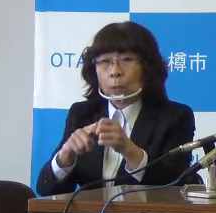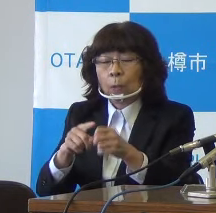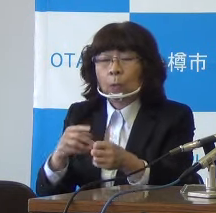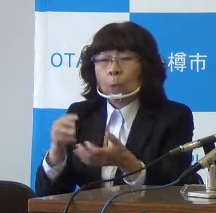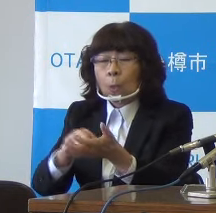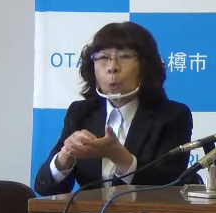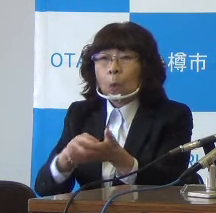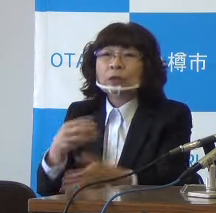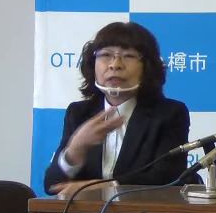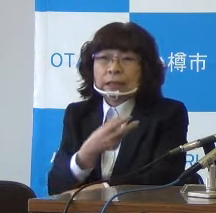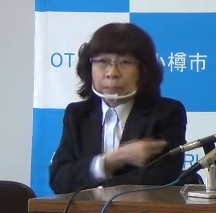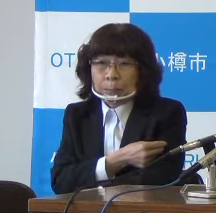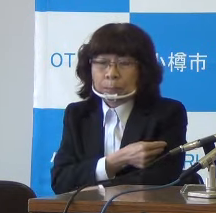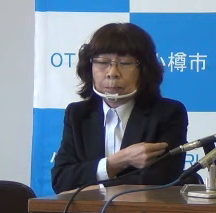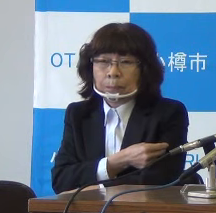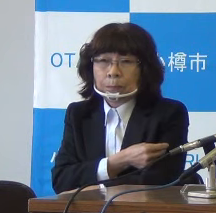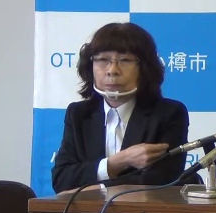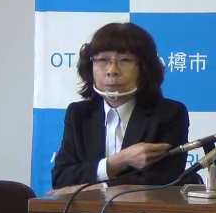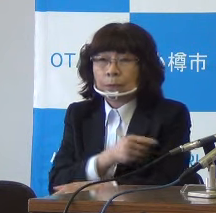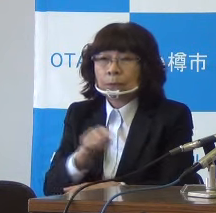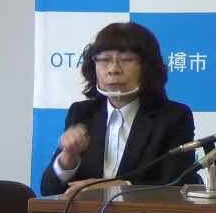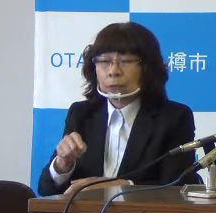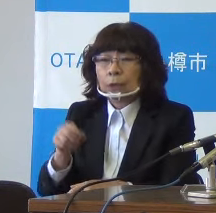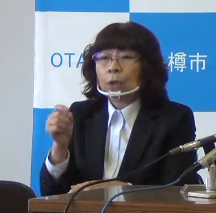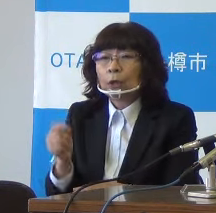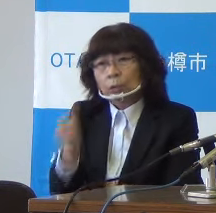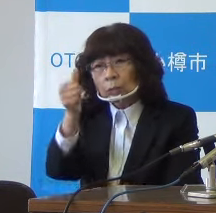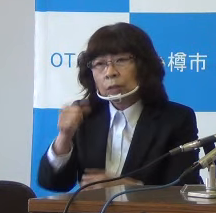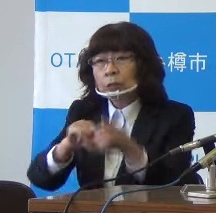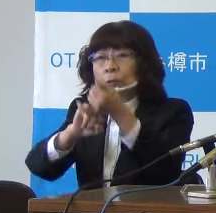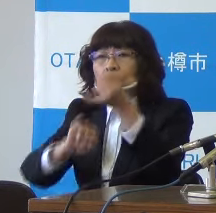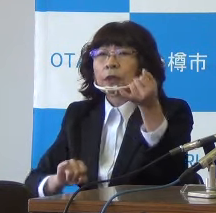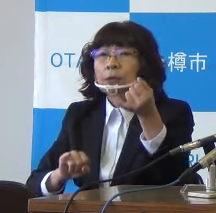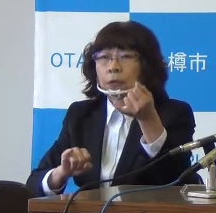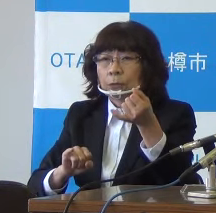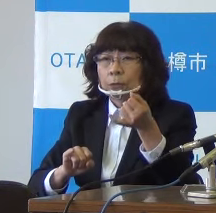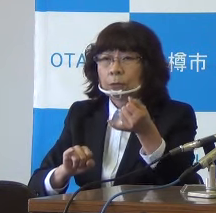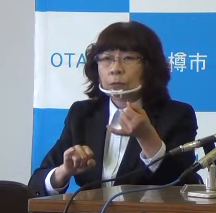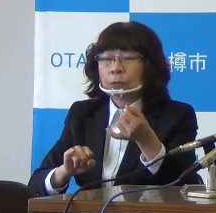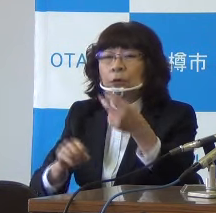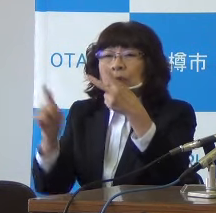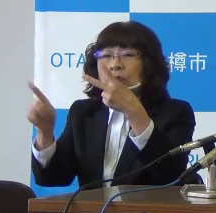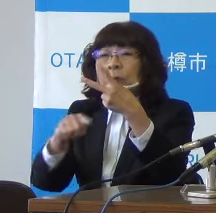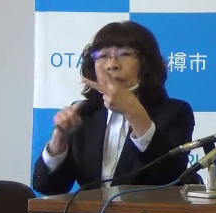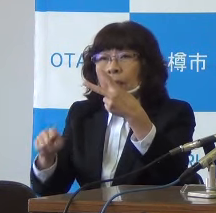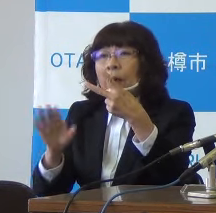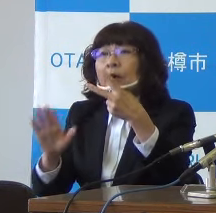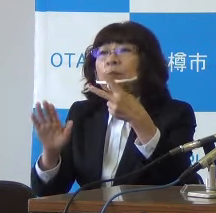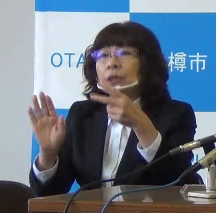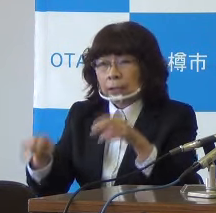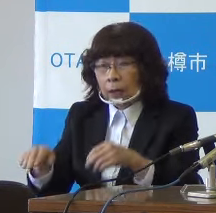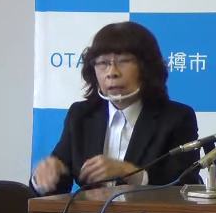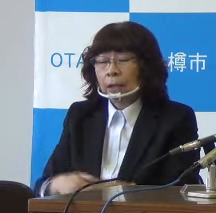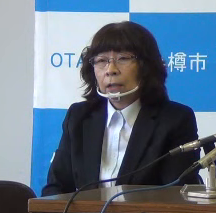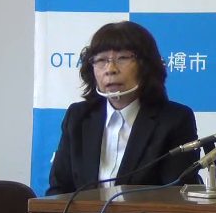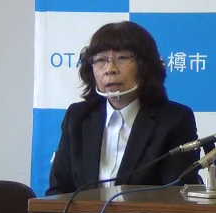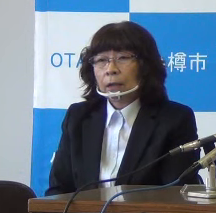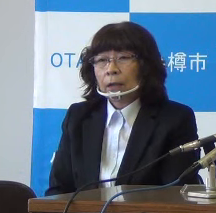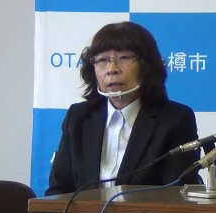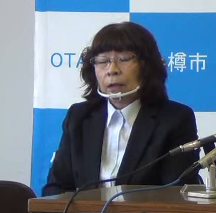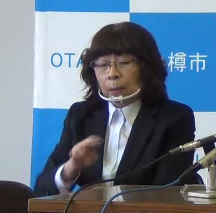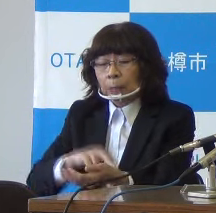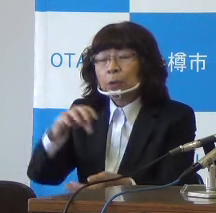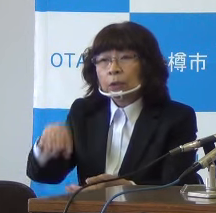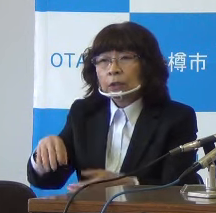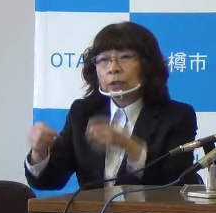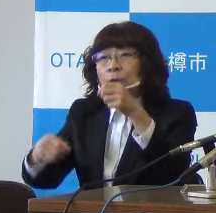クチン接種に急なキャンセルが2名あり、院内での